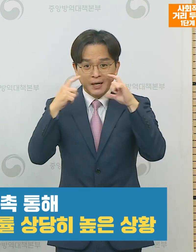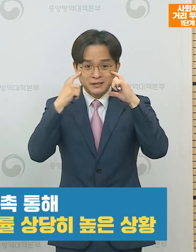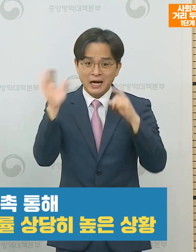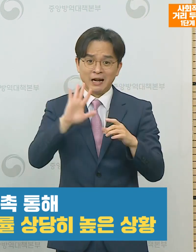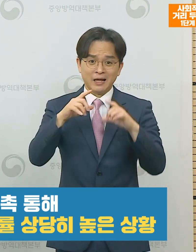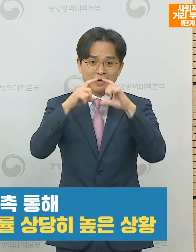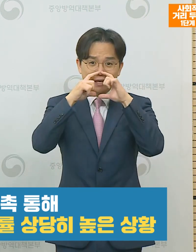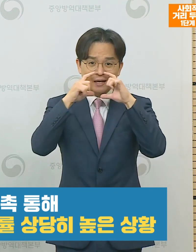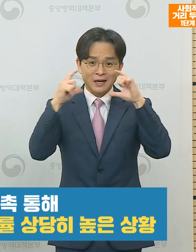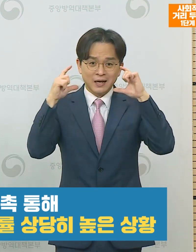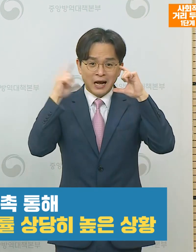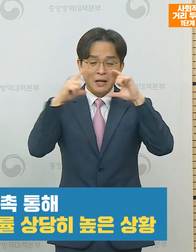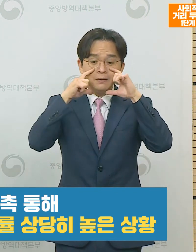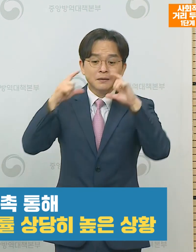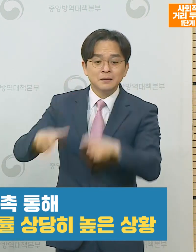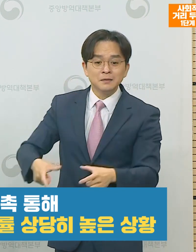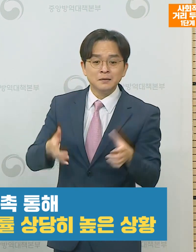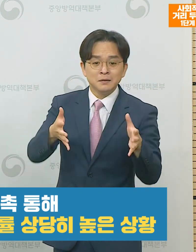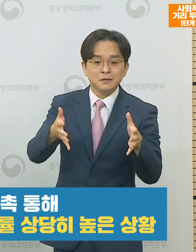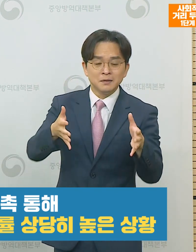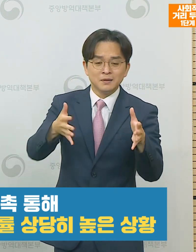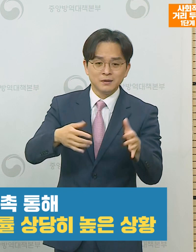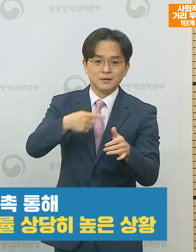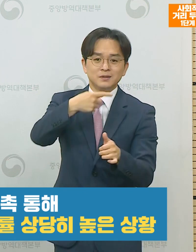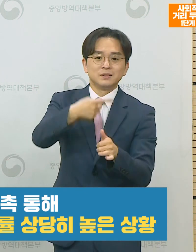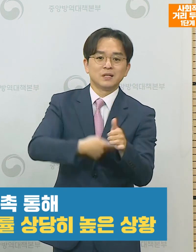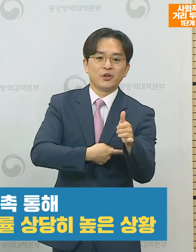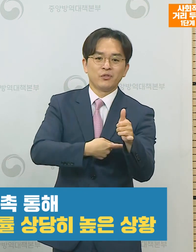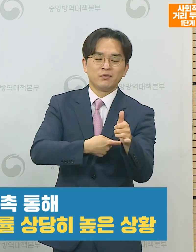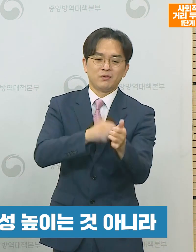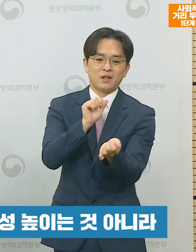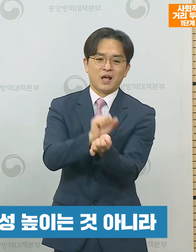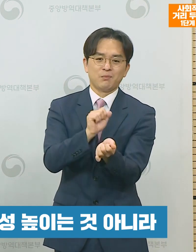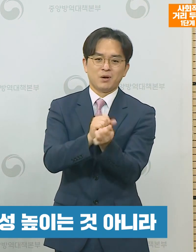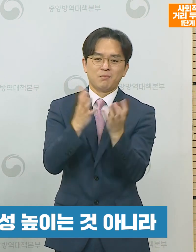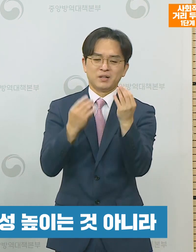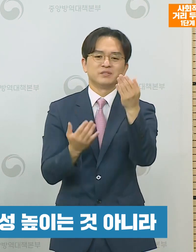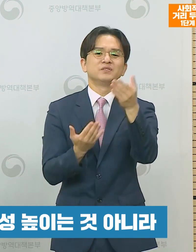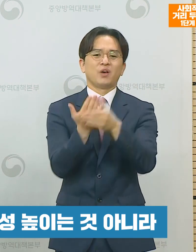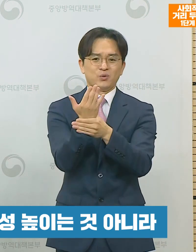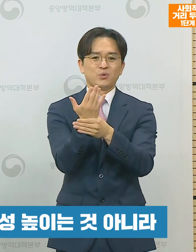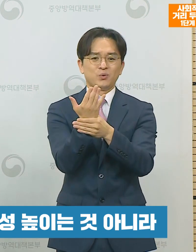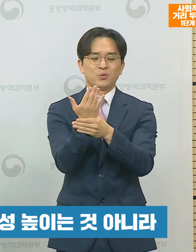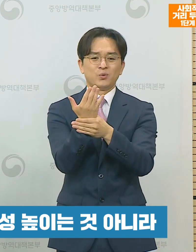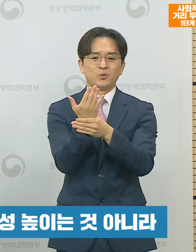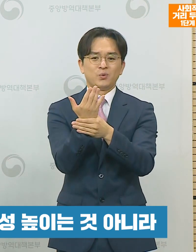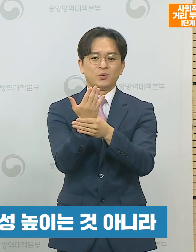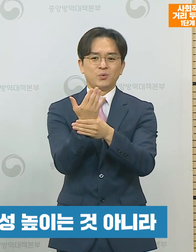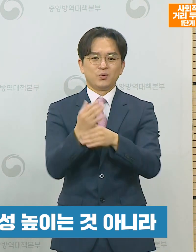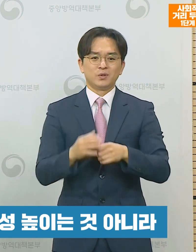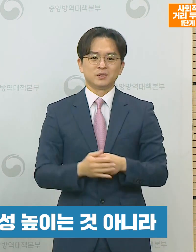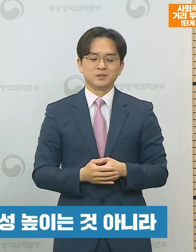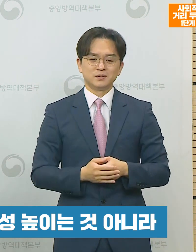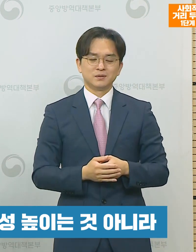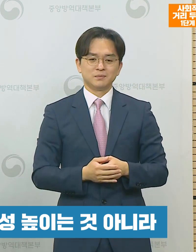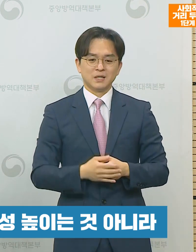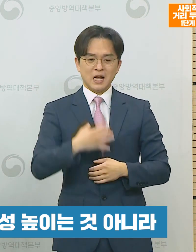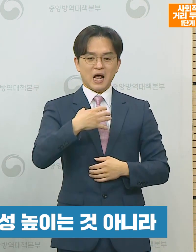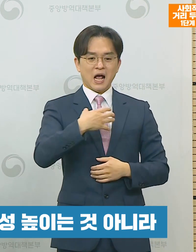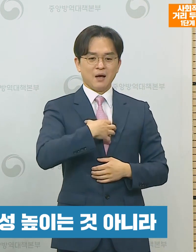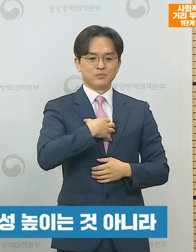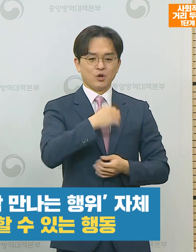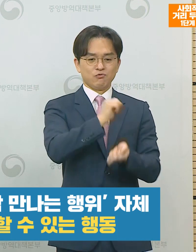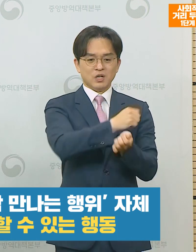통해서 참석자들에서의 발병률이 상당히 높은 상황입니다. 어떤 특정한 장소가 감염의 위험성을 높이는